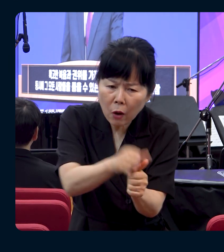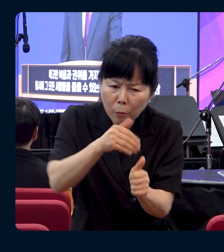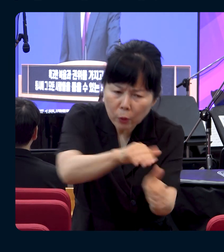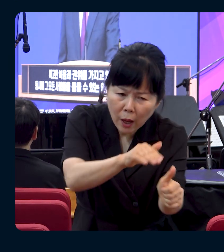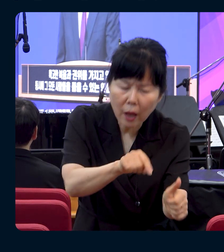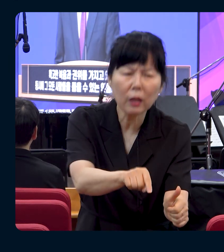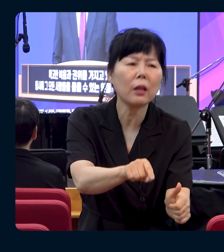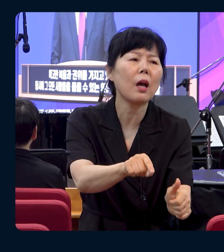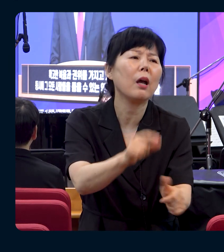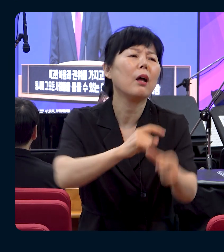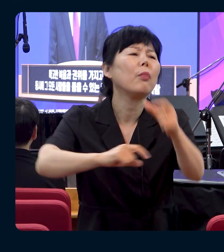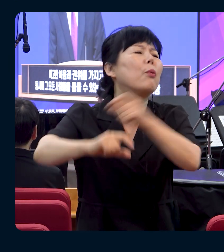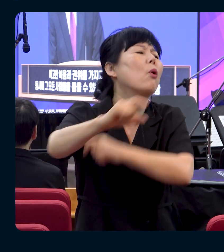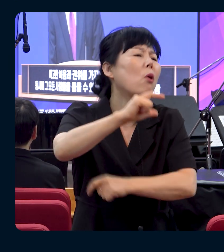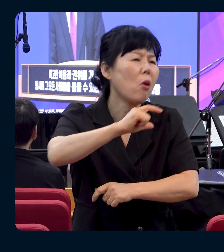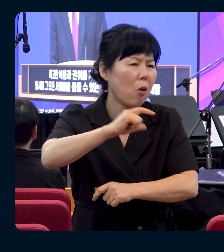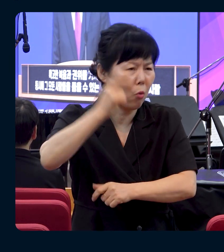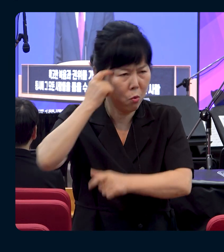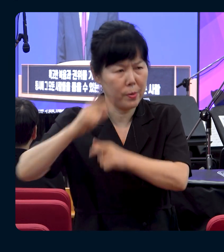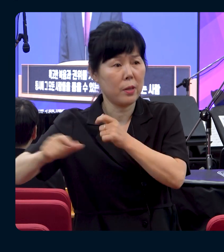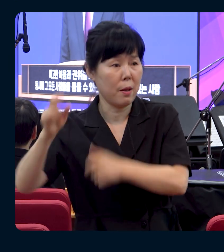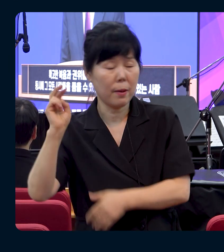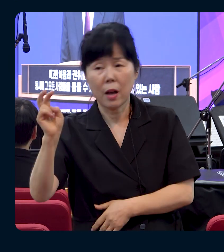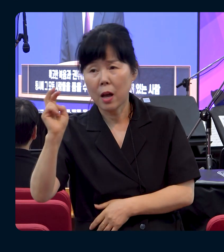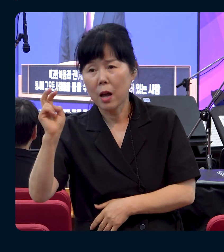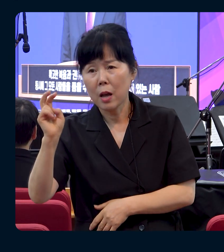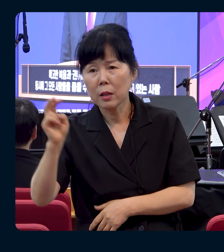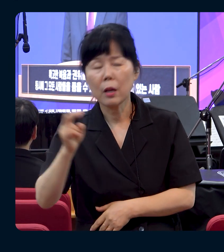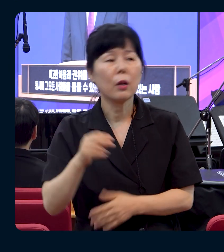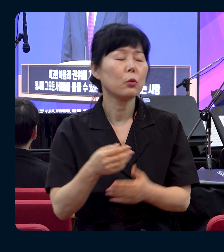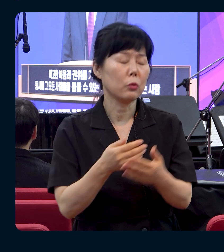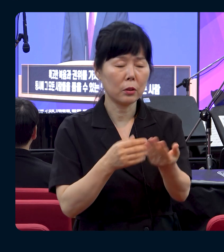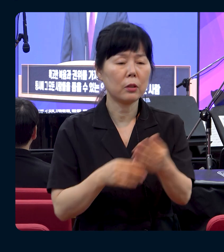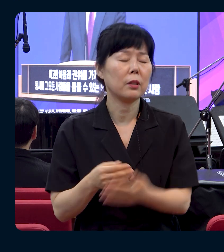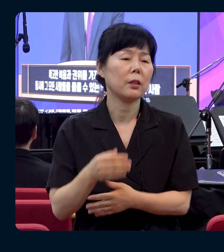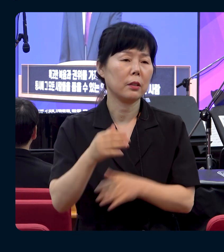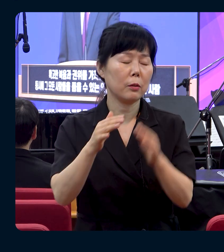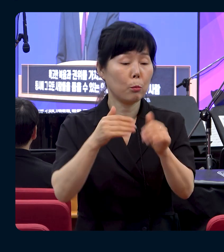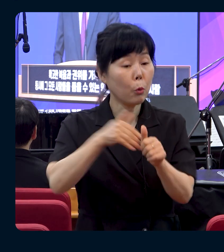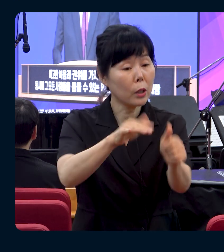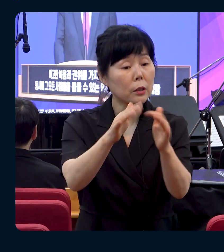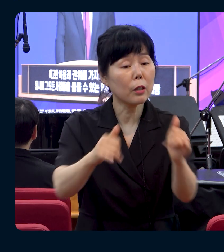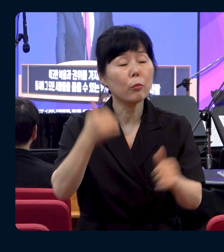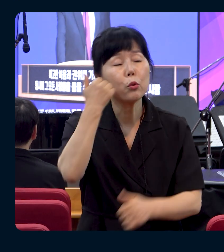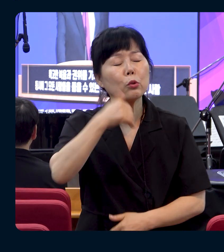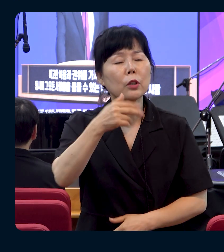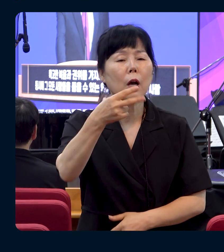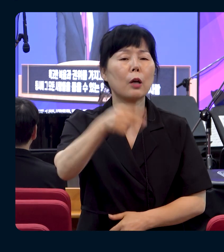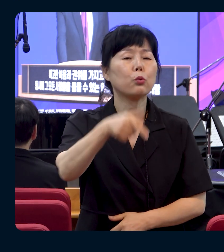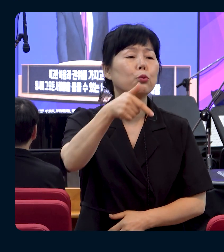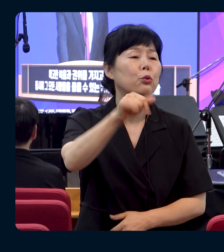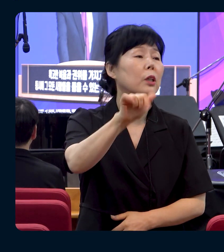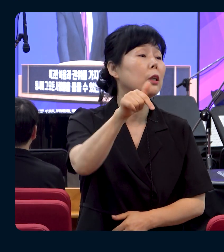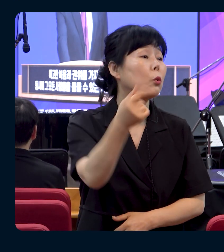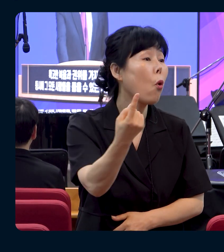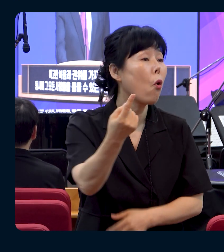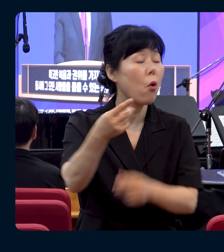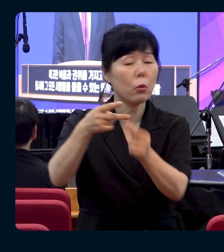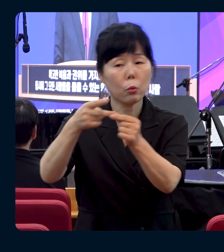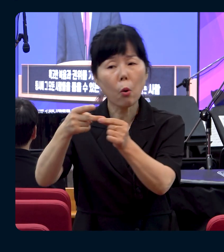것인가? 자, 그런데 그가 보낸 사람이 바로 두기고였고요, 그리고 함께 보낸 사람이 오네시모였습니다.